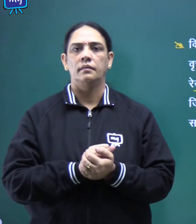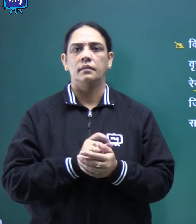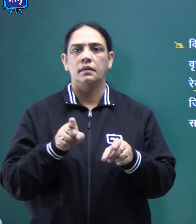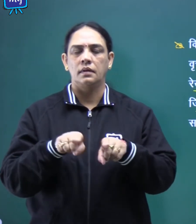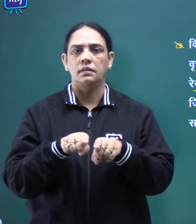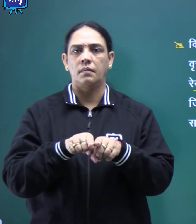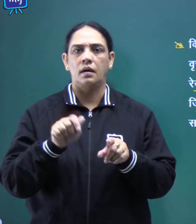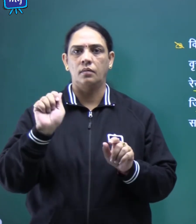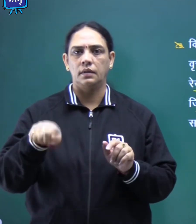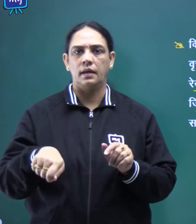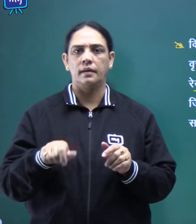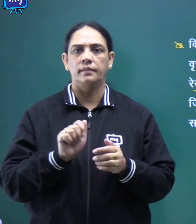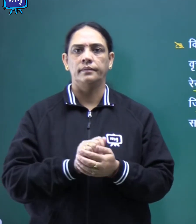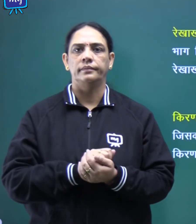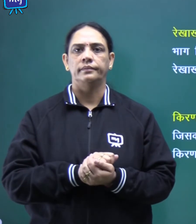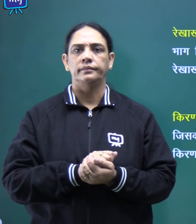समान होती है।